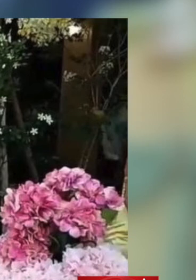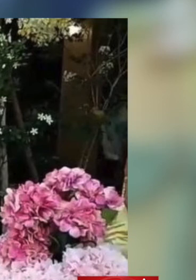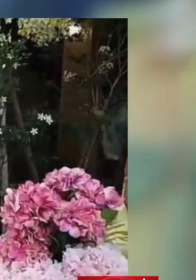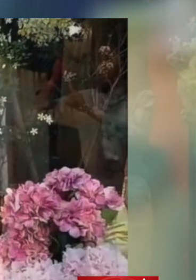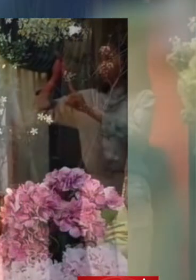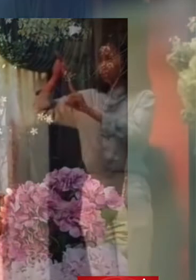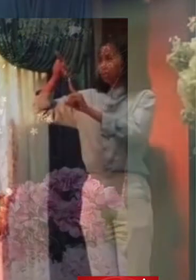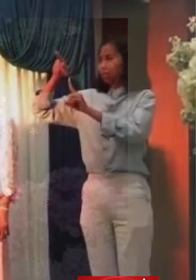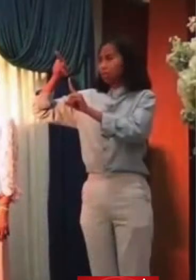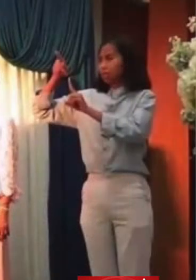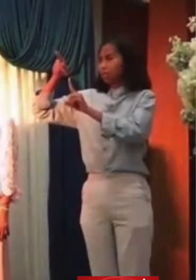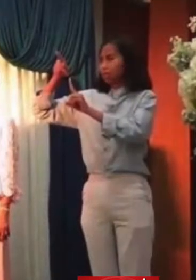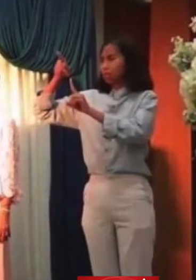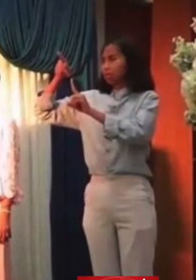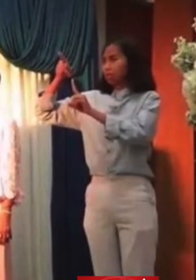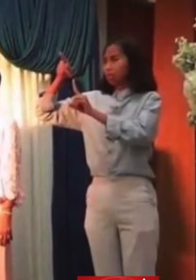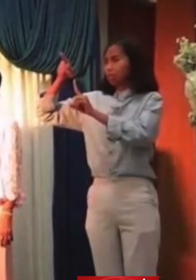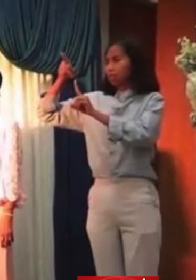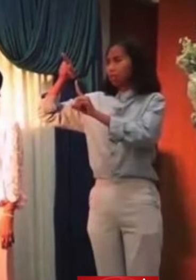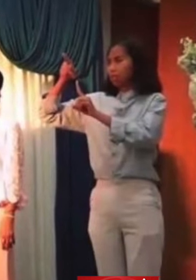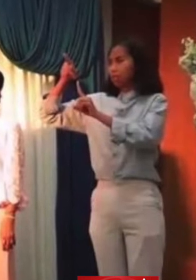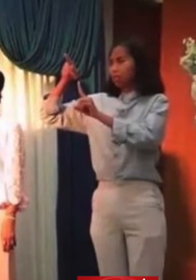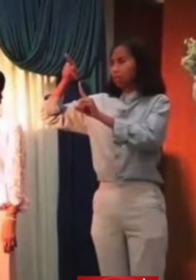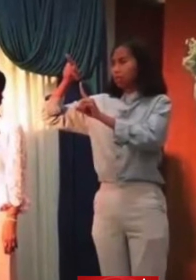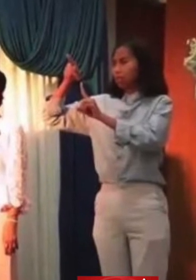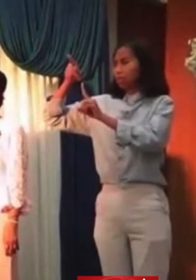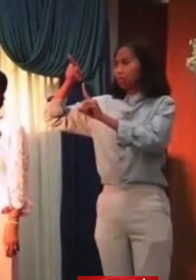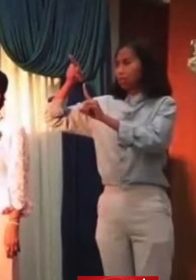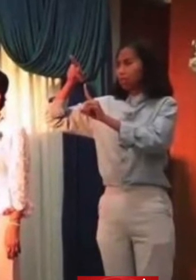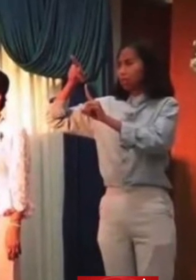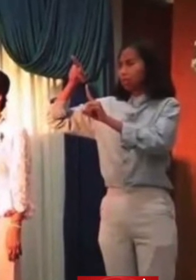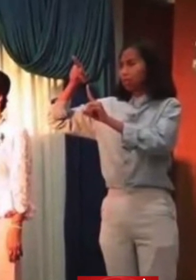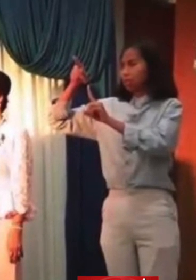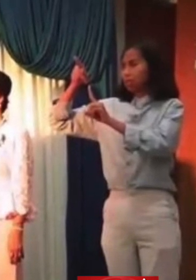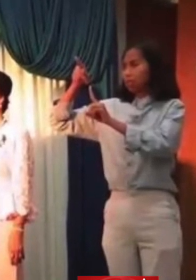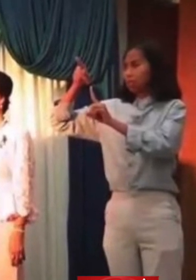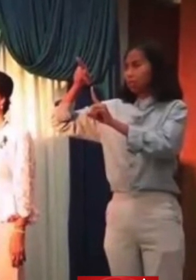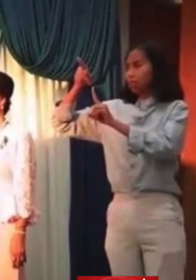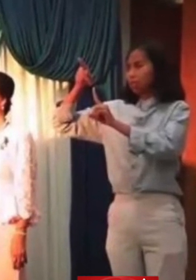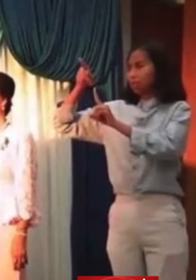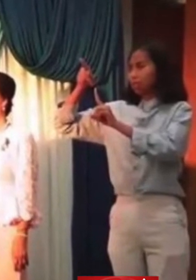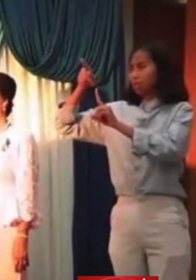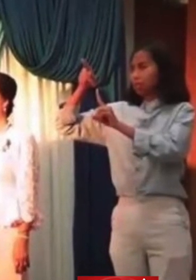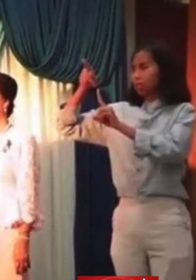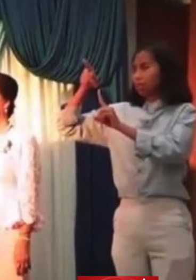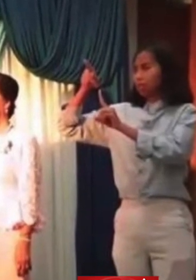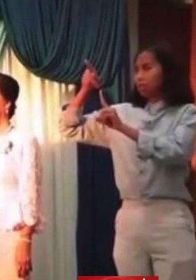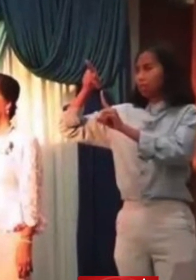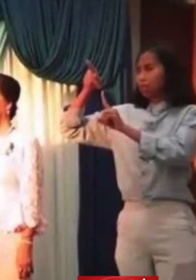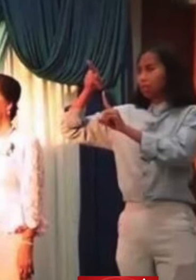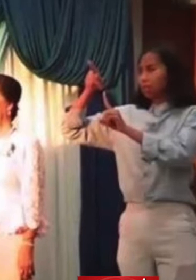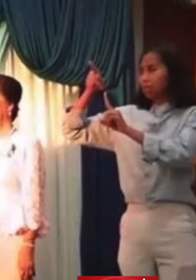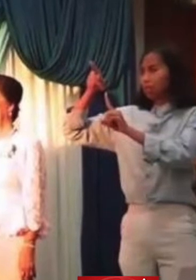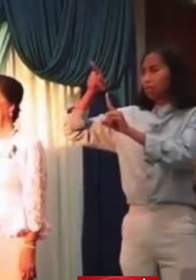และนางสะอาดพงสวัสดิ์พ่อแม่ของเจ้าสาวยินดีให้นำเสนอข่าวนี้ได้เปิดเผยให้กับผู้สื่อข่าวฟังว่า